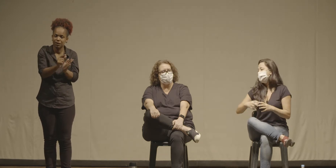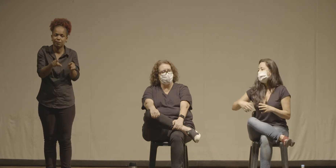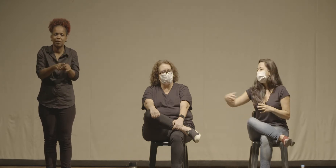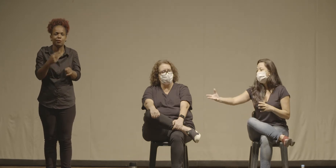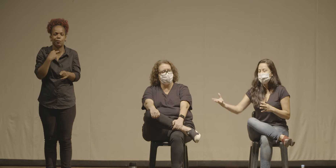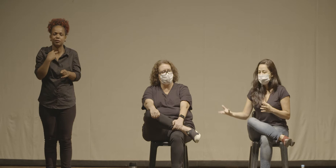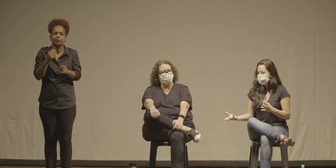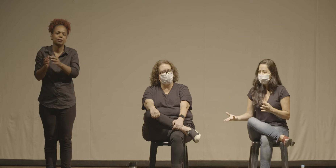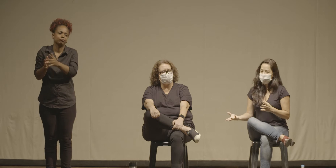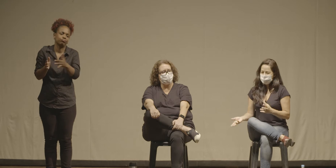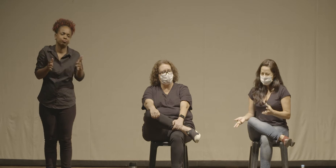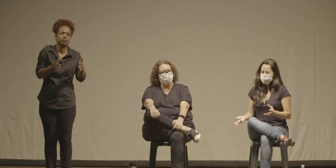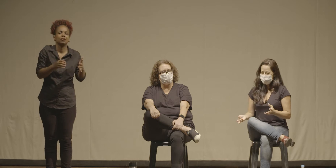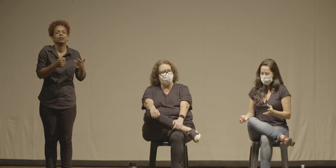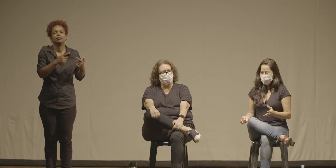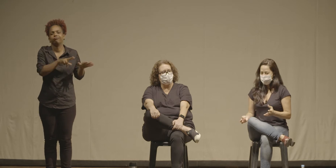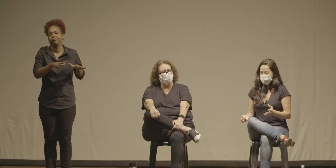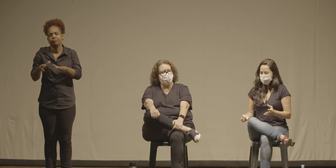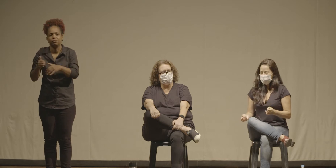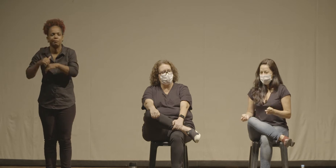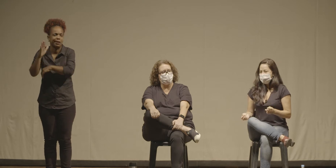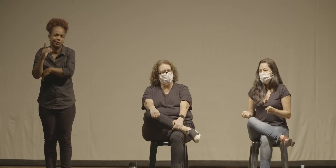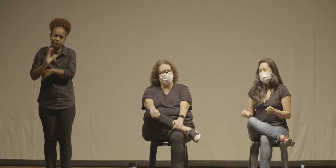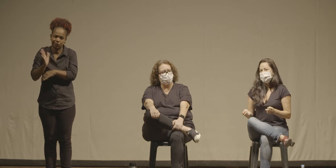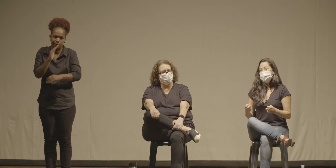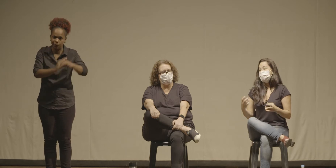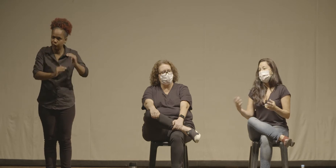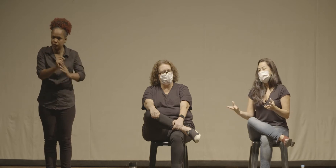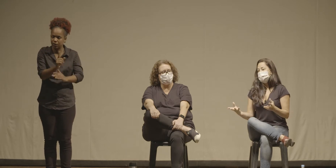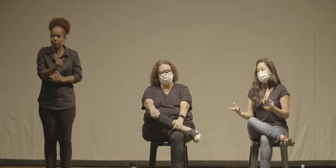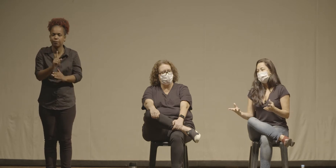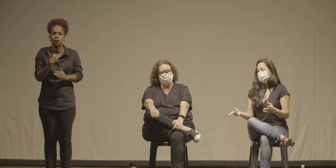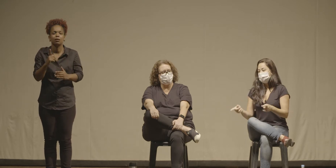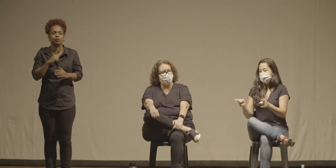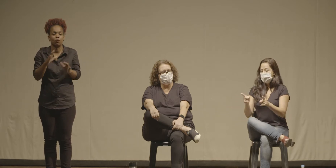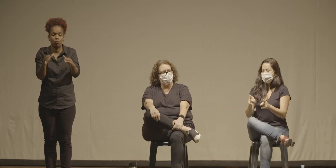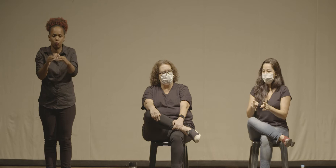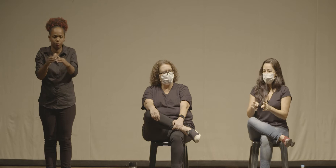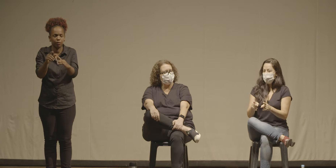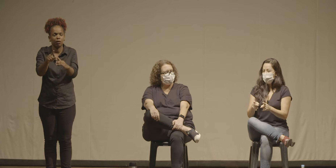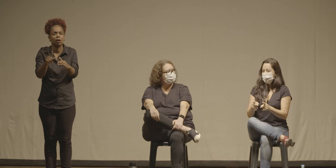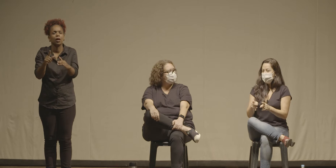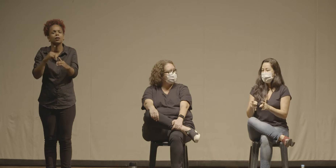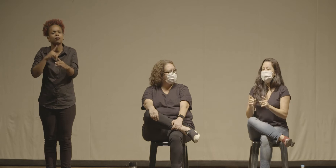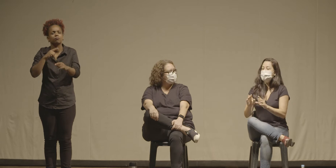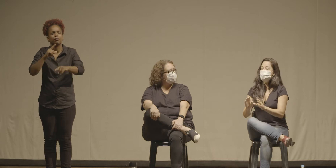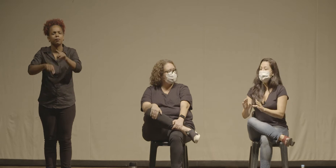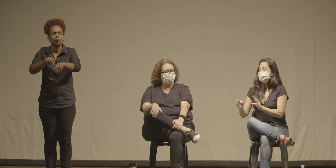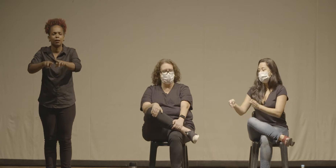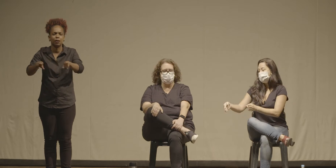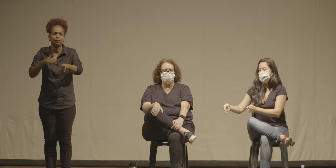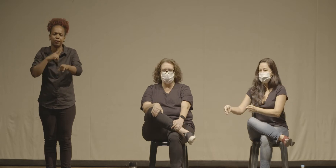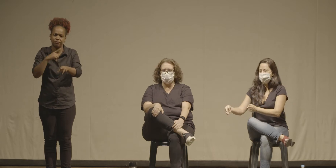pode estender o número de semanas desses profissionais. Então, o que eu prometi para o montador? Eu tenho esse valor e eu preciso